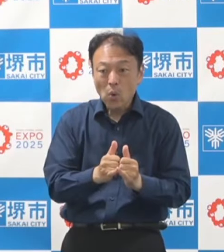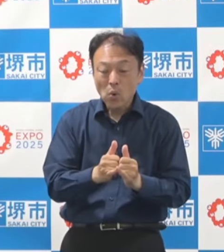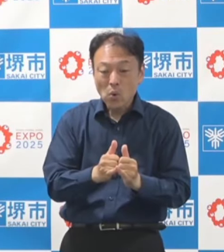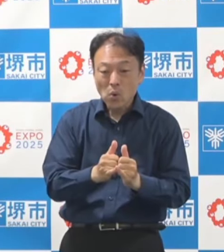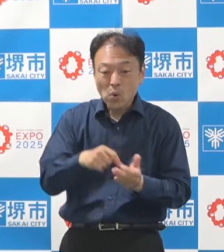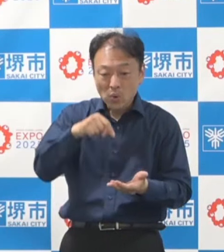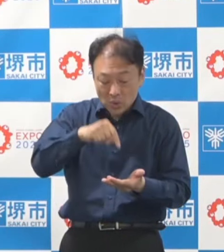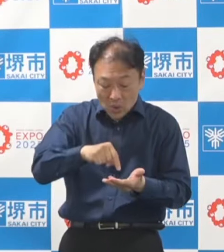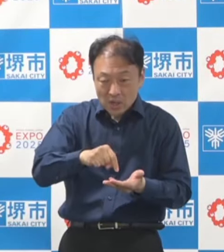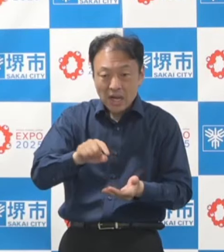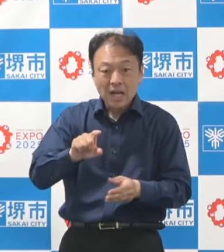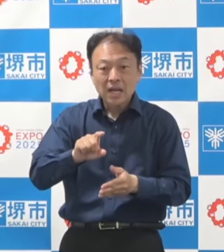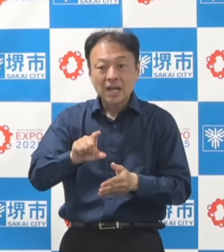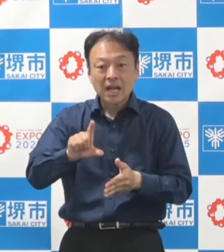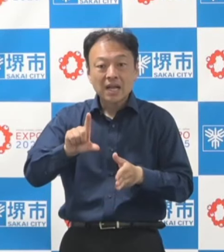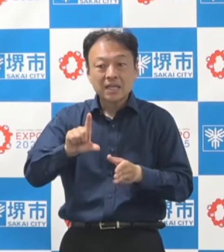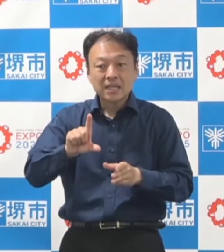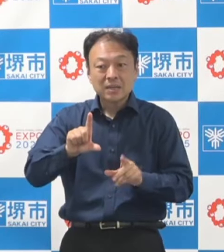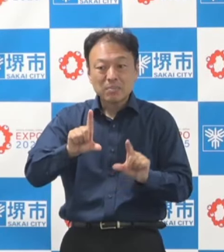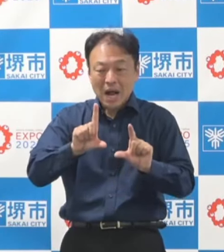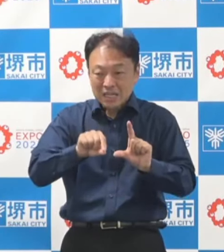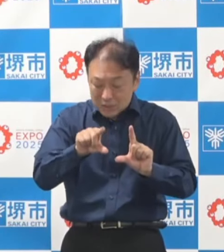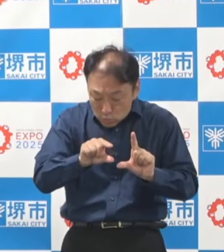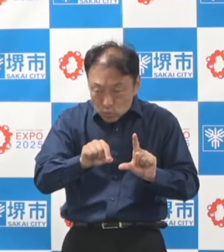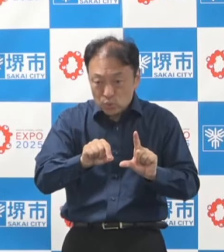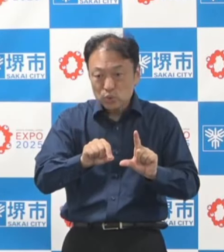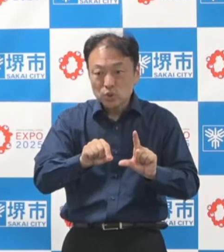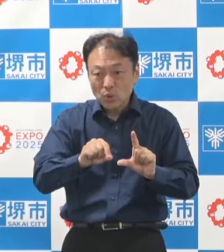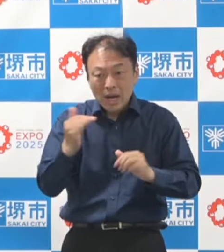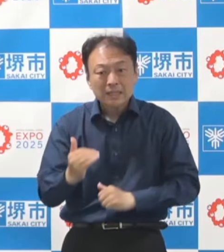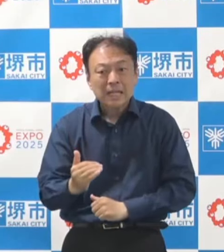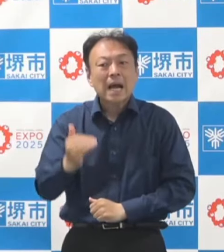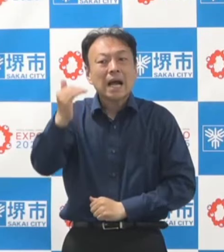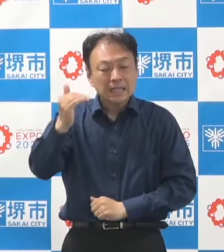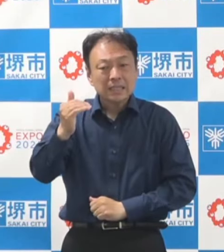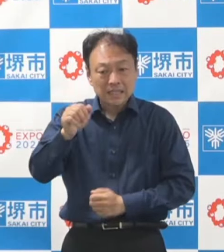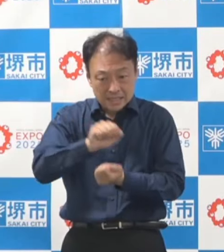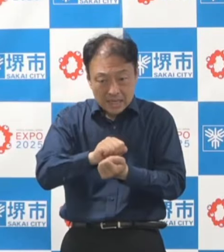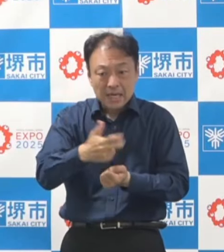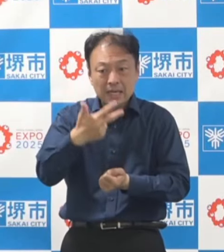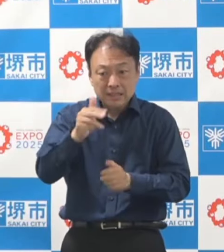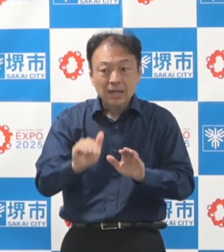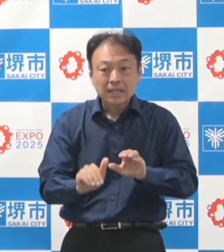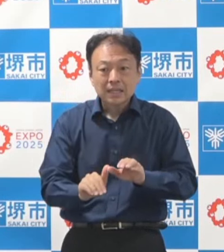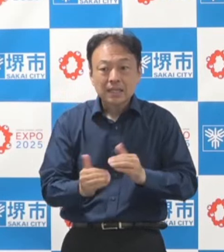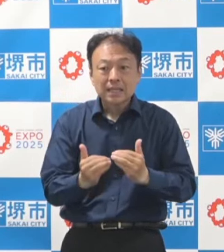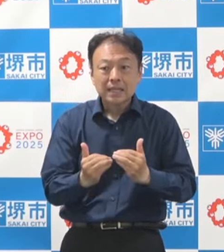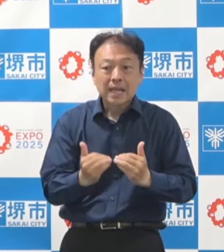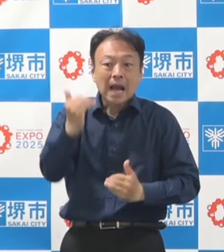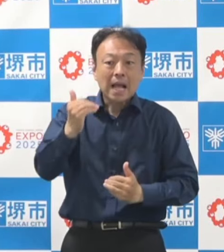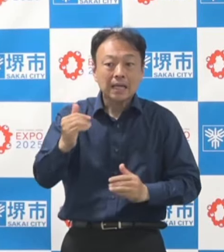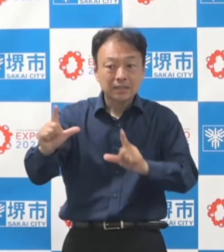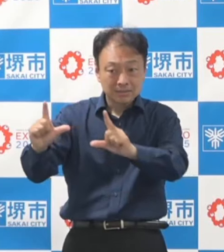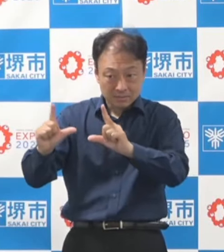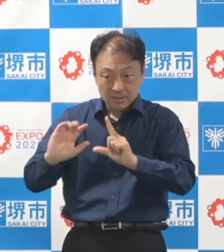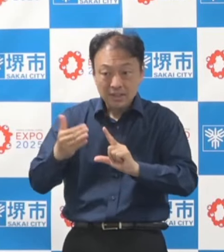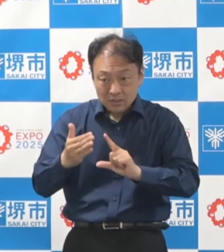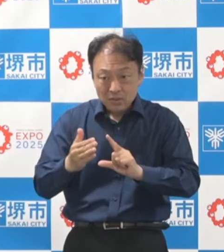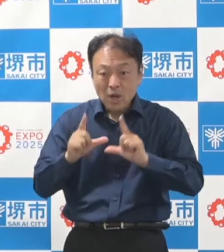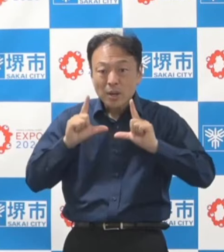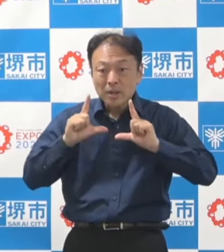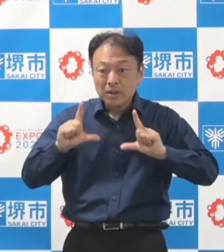して、堺市も高い方というふうには伺っているんですけど、ちょっと詳細なところまではこちらも公表は控えてほしいというふうに言われておりますん